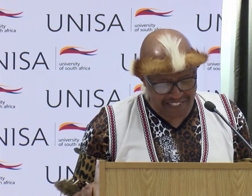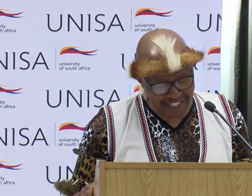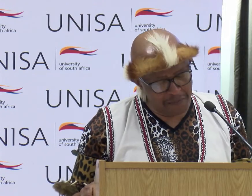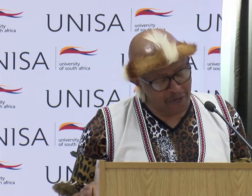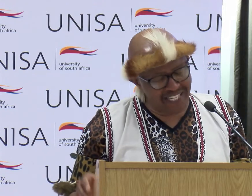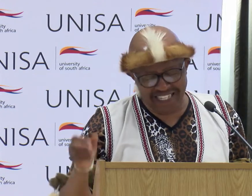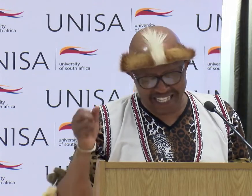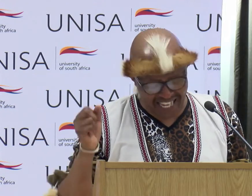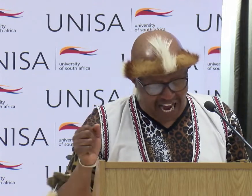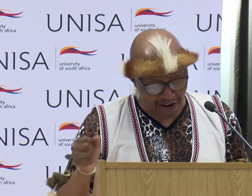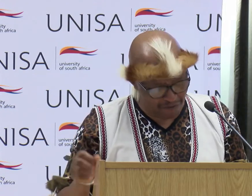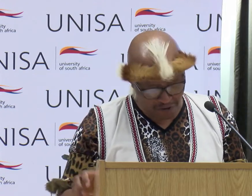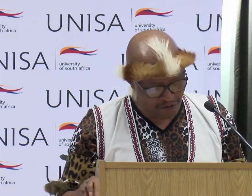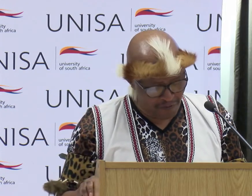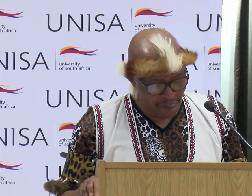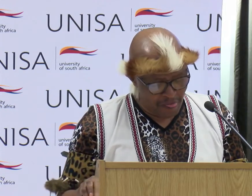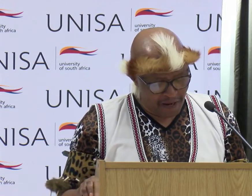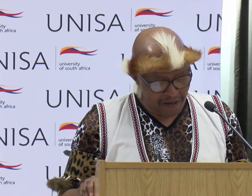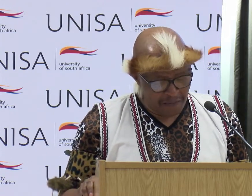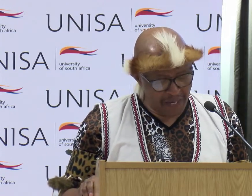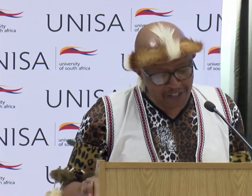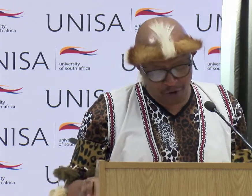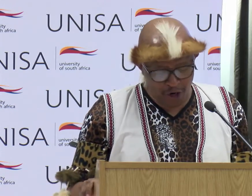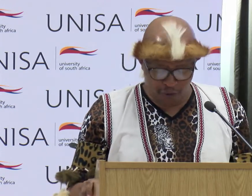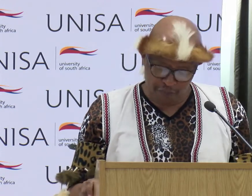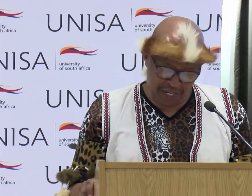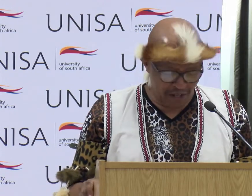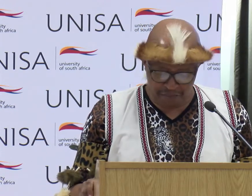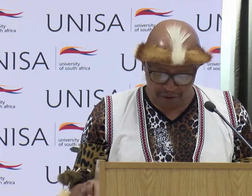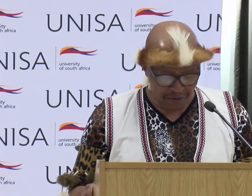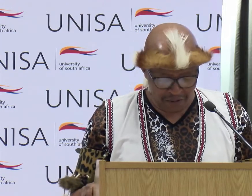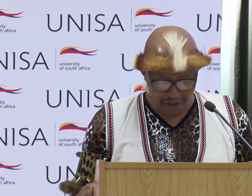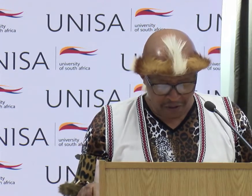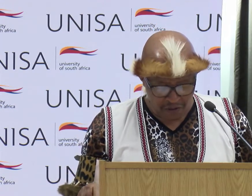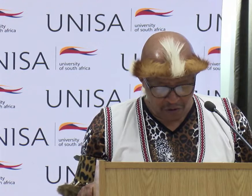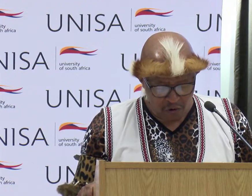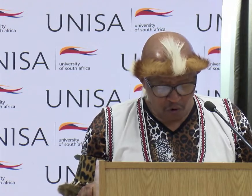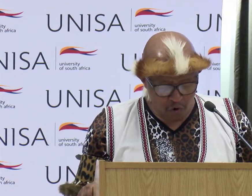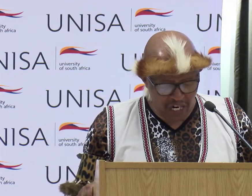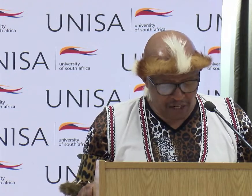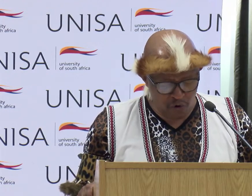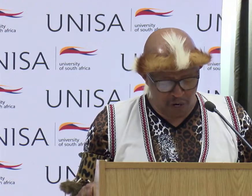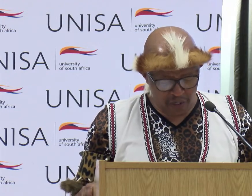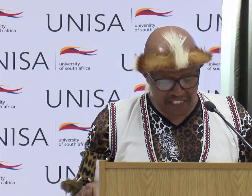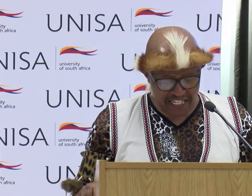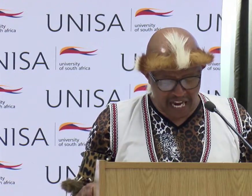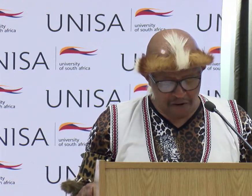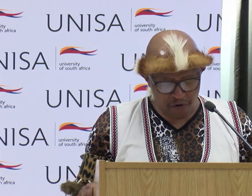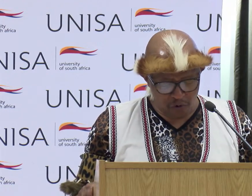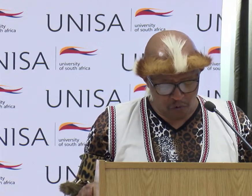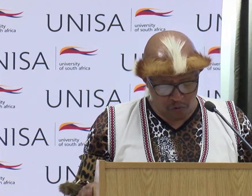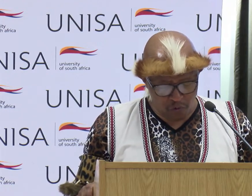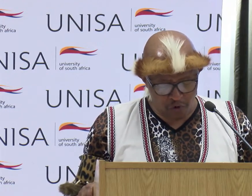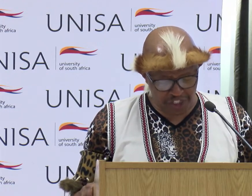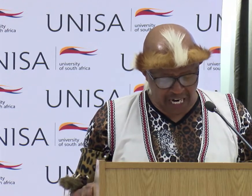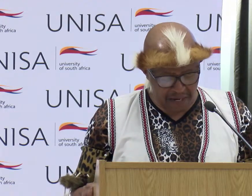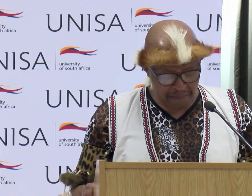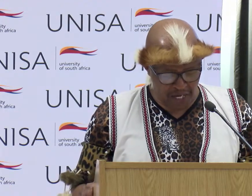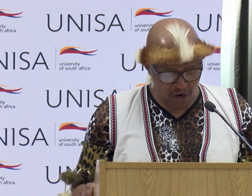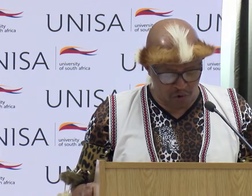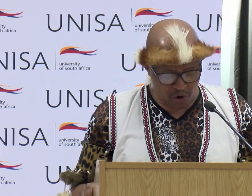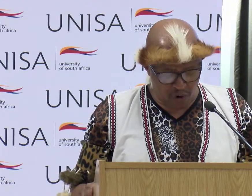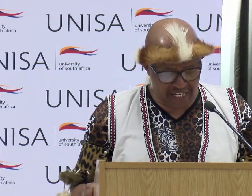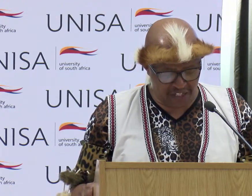ulimi yinsimu yezinhlamvu phela isigodla umphimbo ukukhanuka kwezinhlamvu